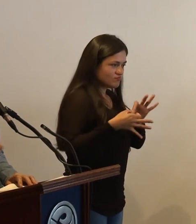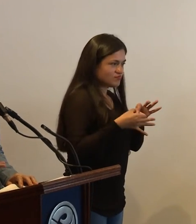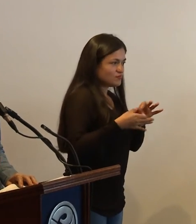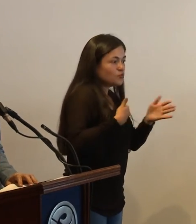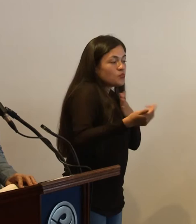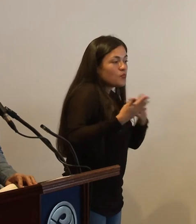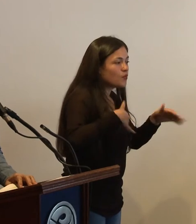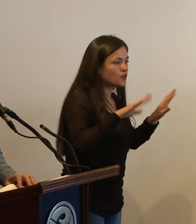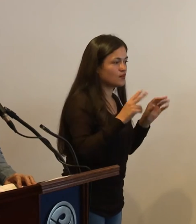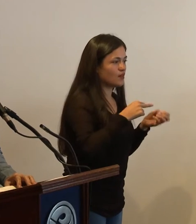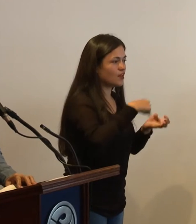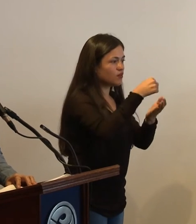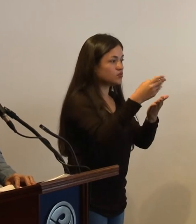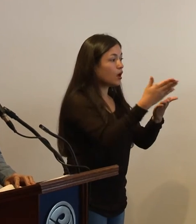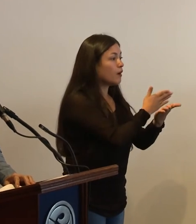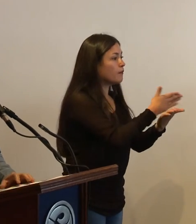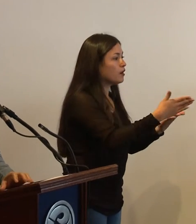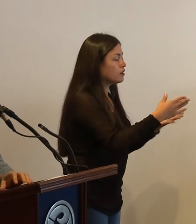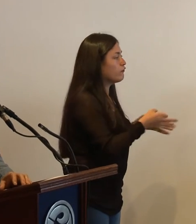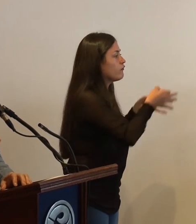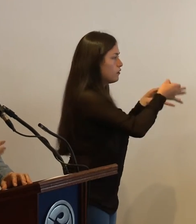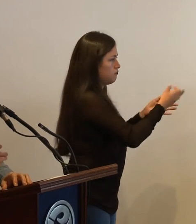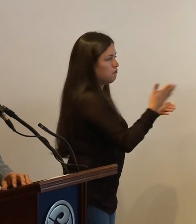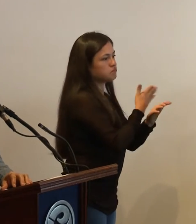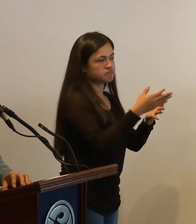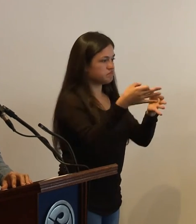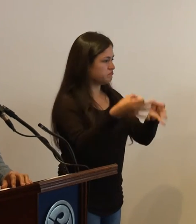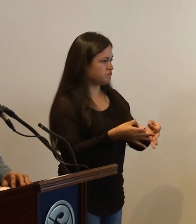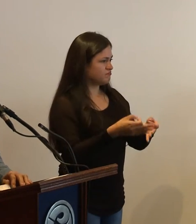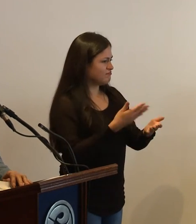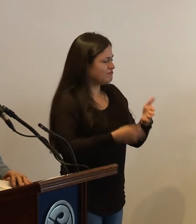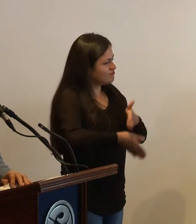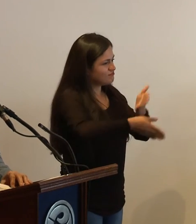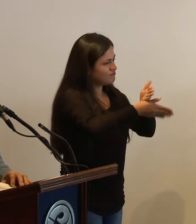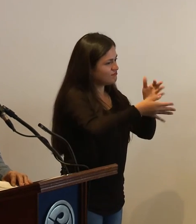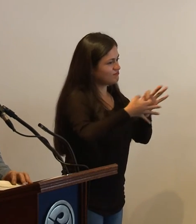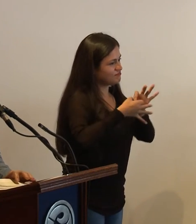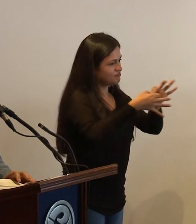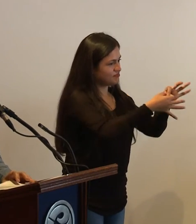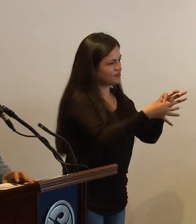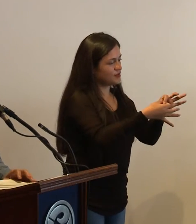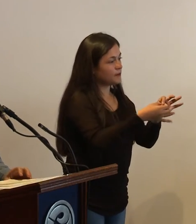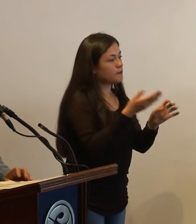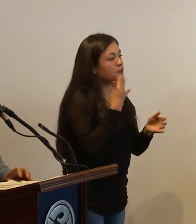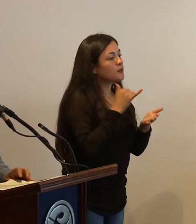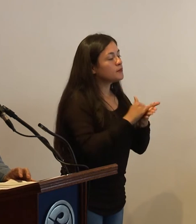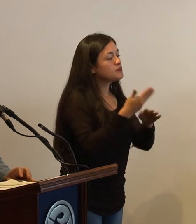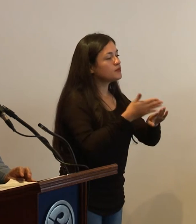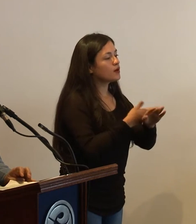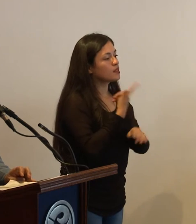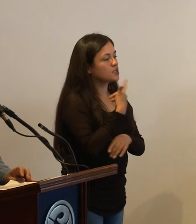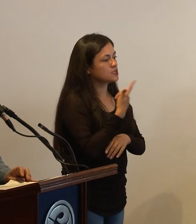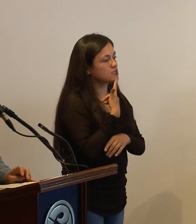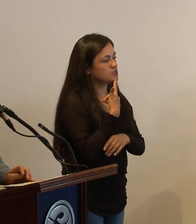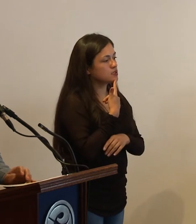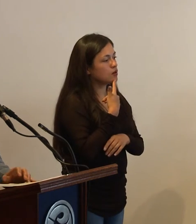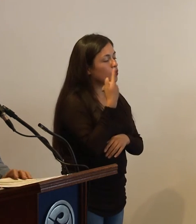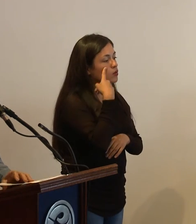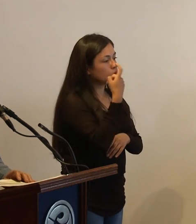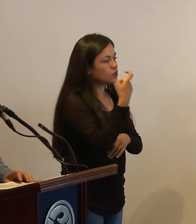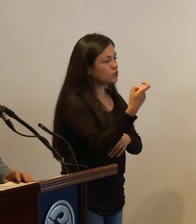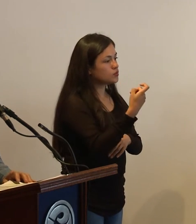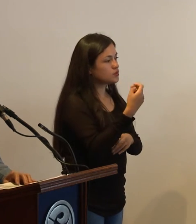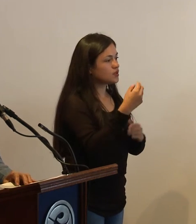que trascienda ese tipo de separación. Es más, hablábamos ahora que cuando estábamos buscando